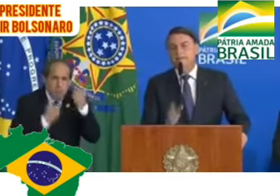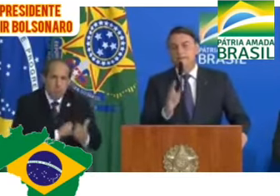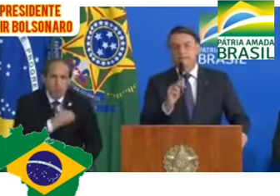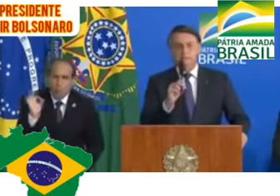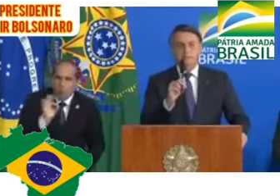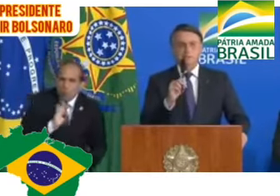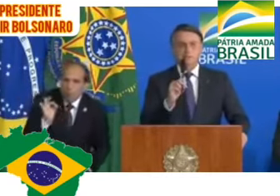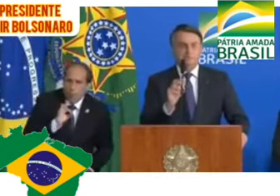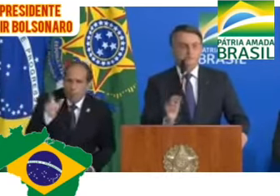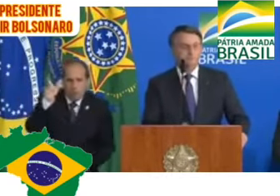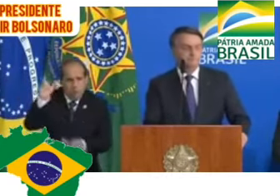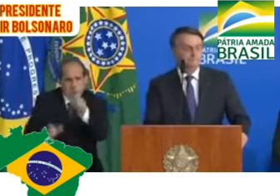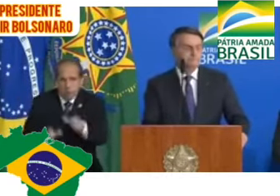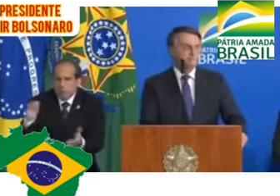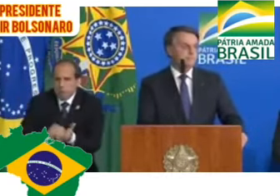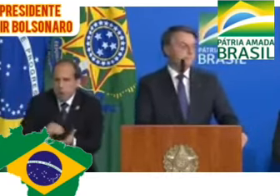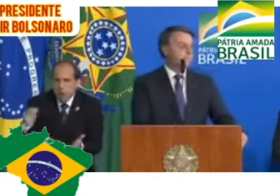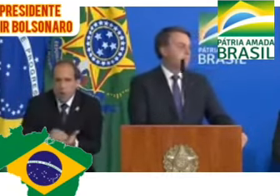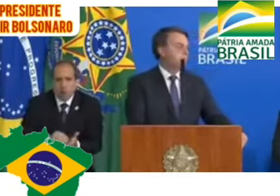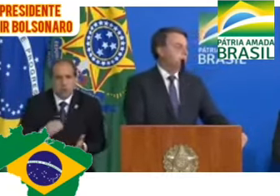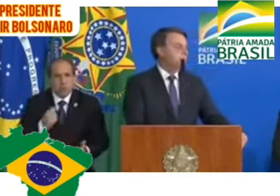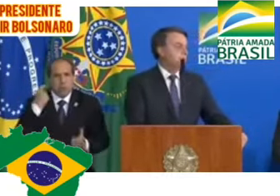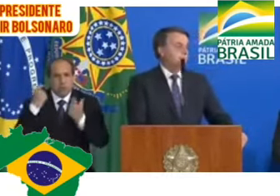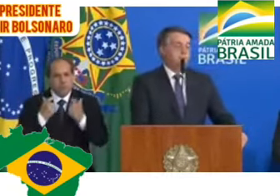vida das pessoas.